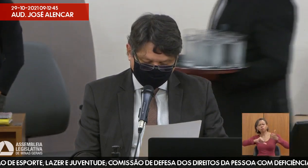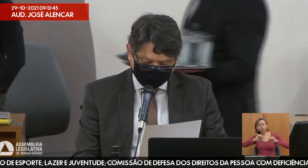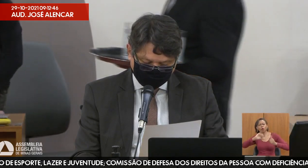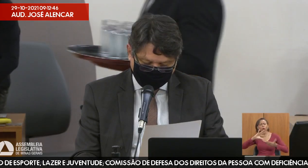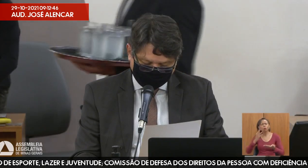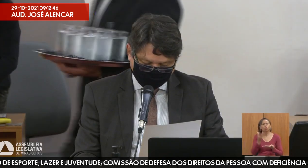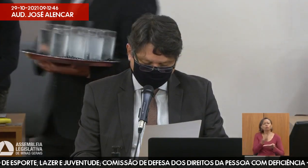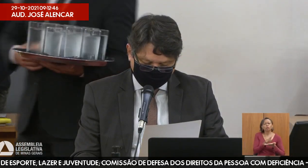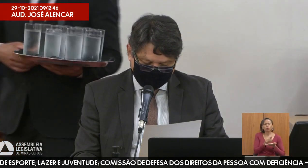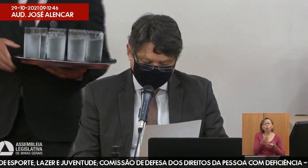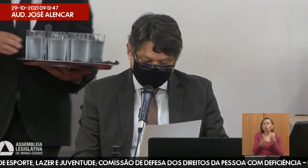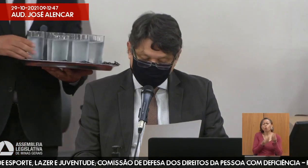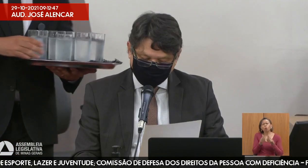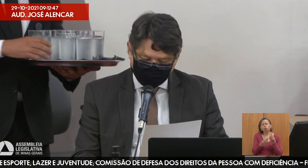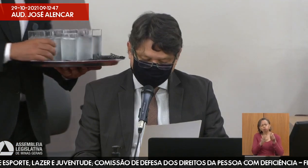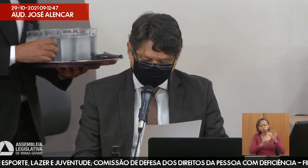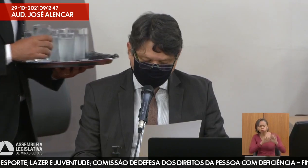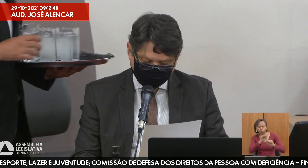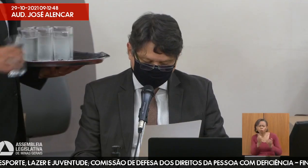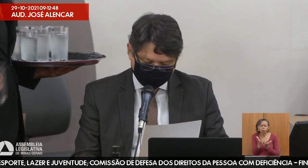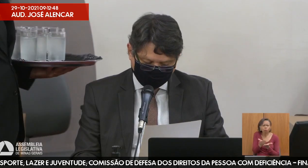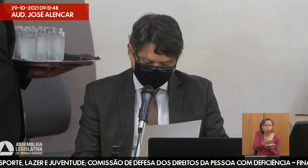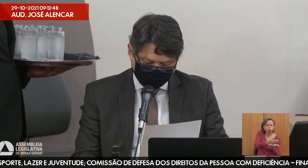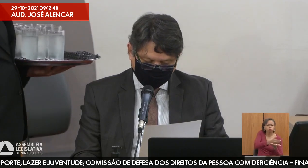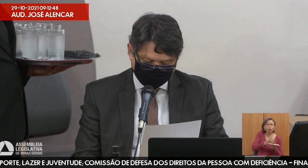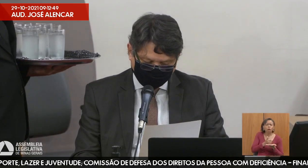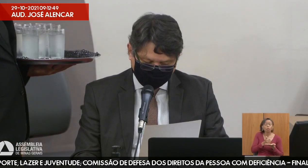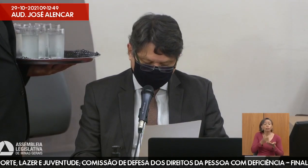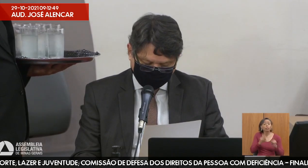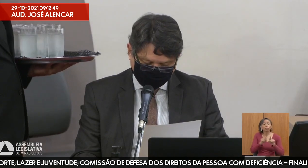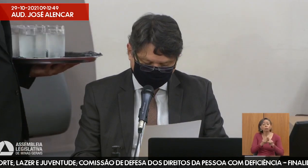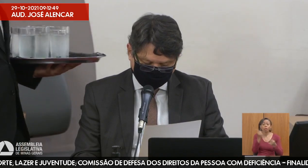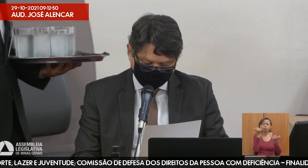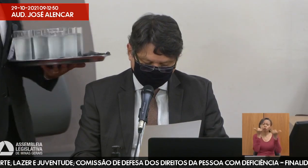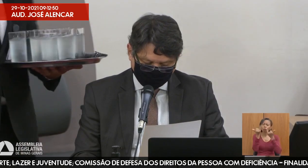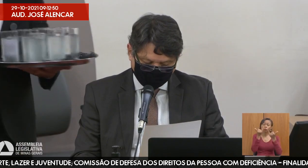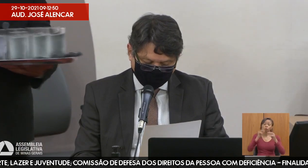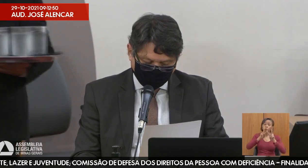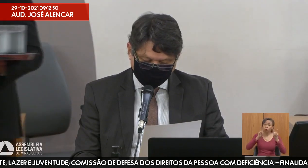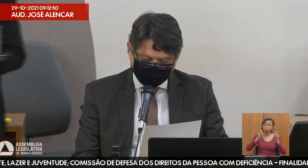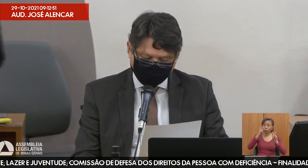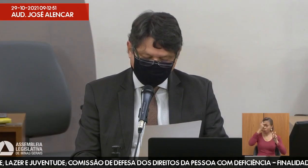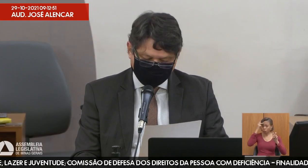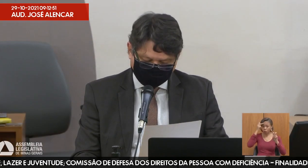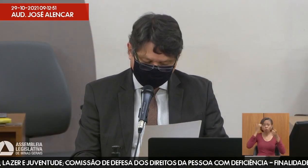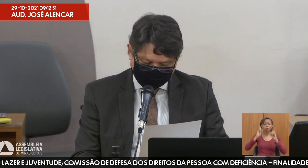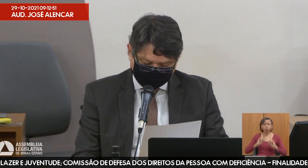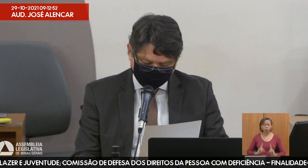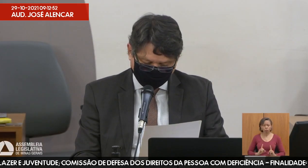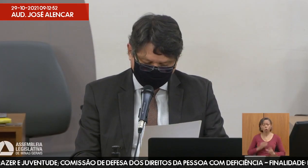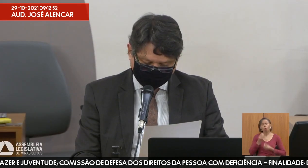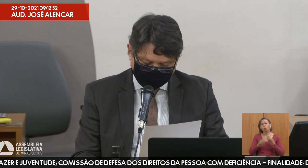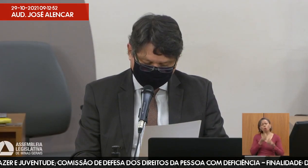os dados e informações sobre os deficientes, como serão armazenados no